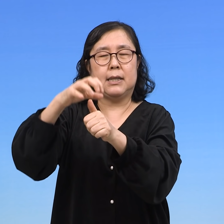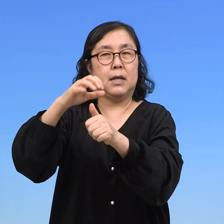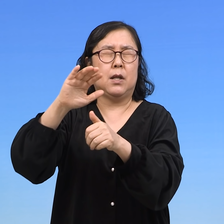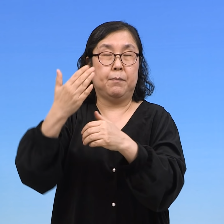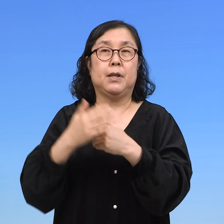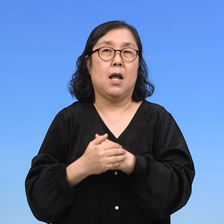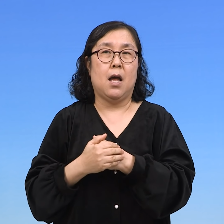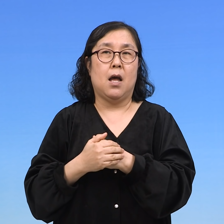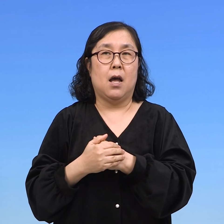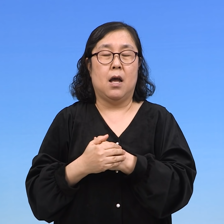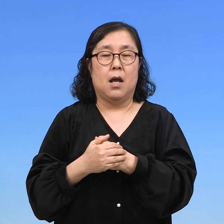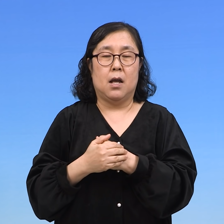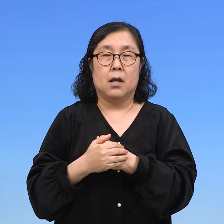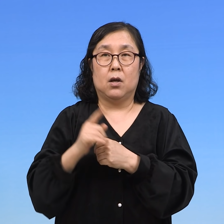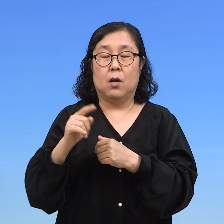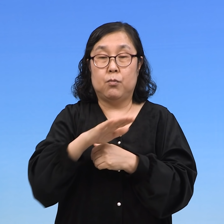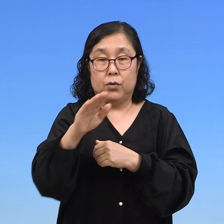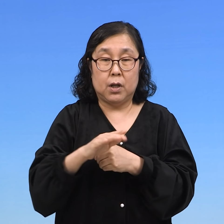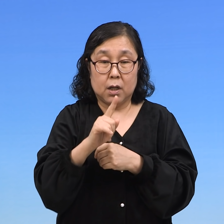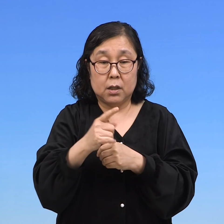돌이키셔야 돼요